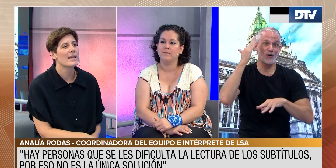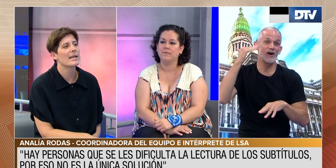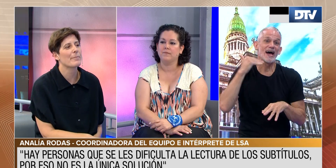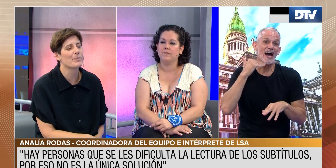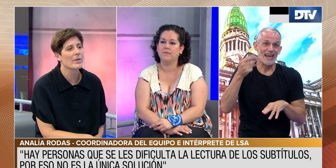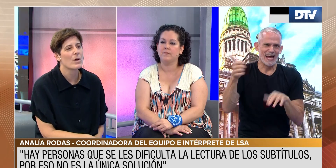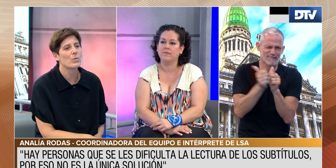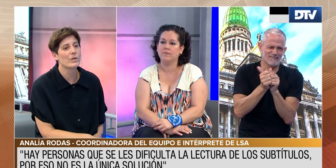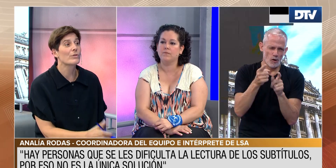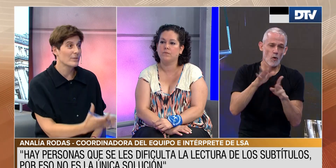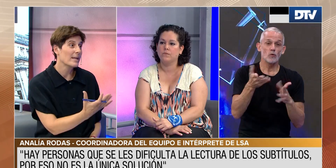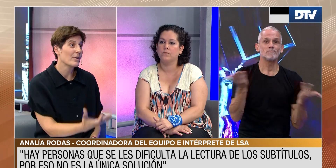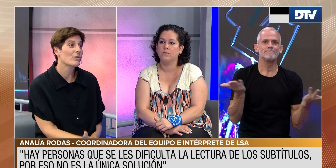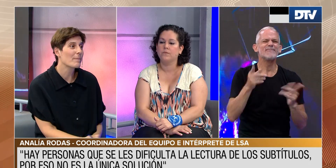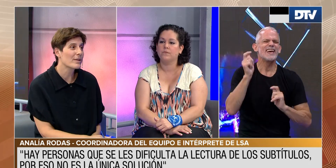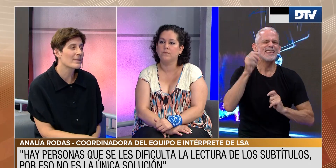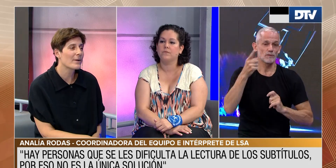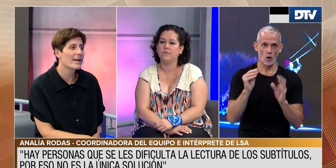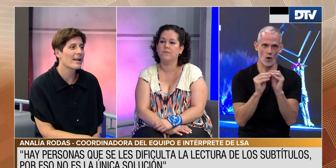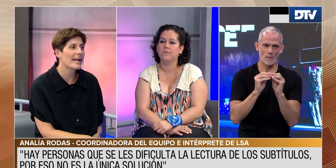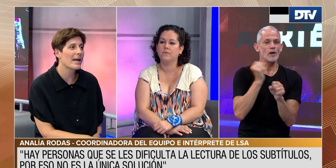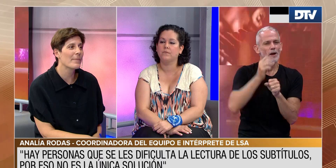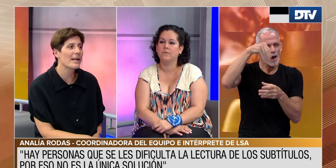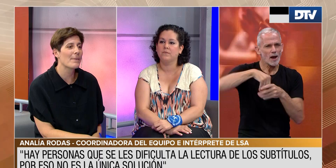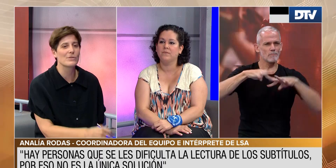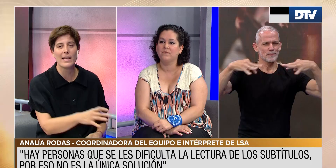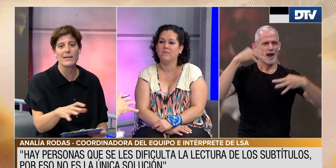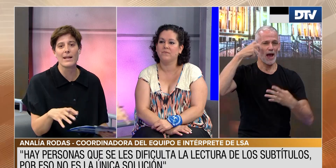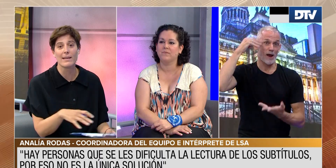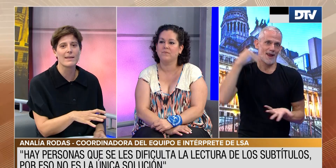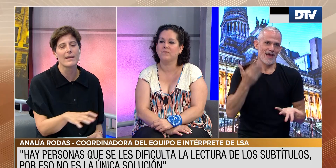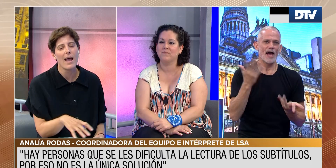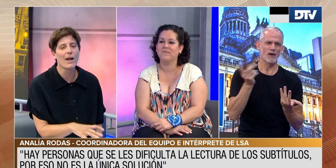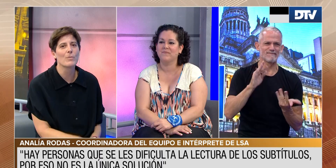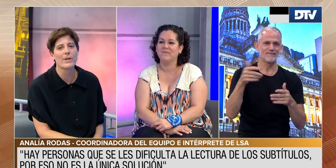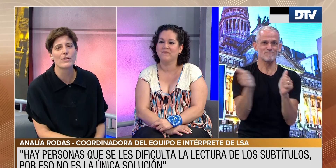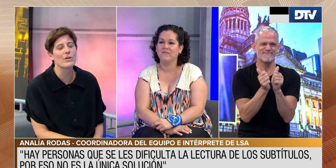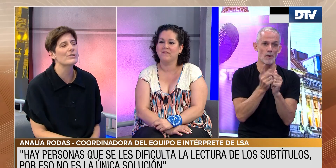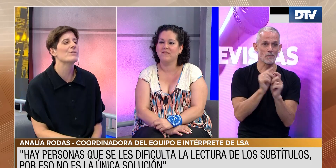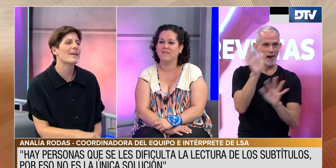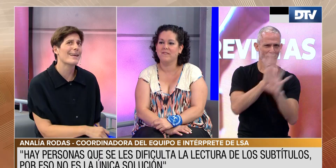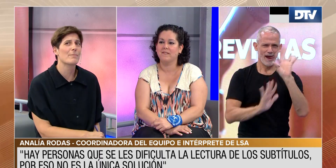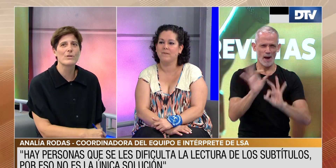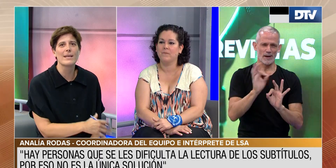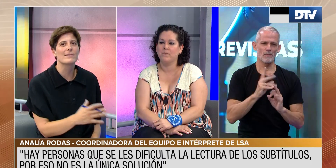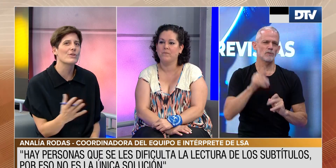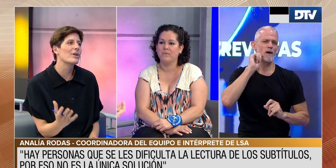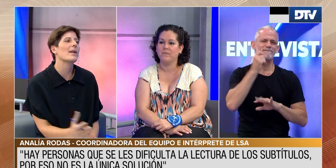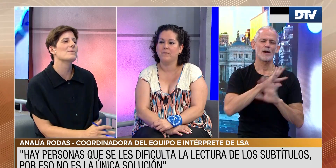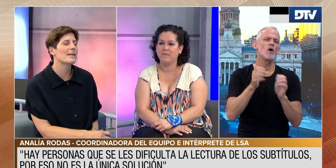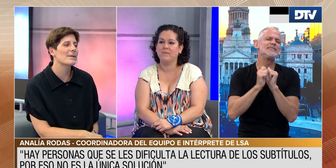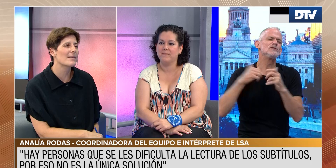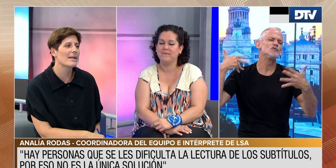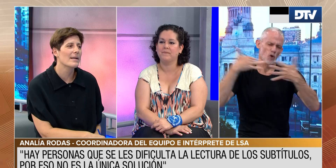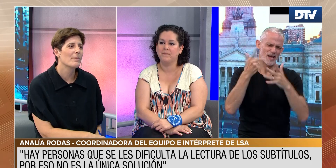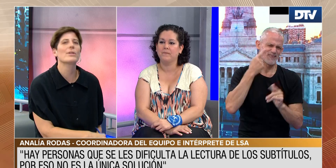es uno de nuestros compañeros que trabaja acá en la Cámara. Vamos a ir aquí acomodándonos. Tiene una hermosa historia, ahora la